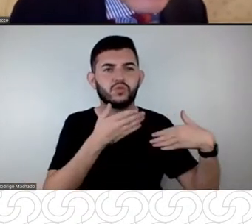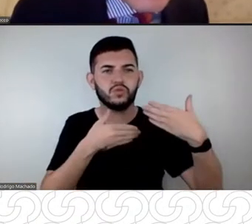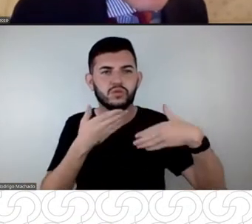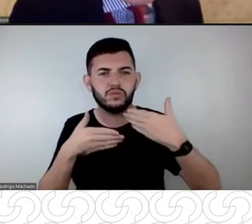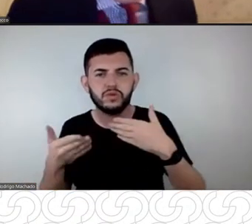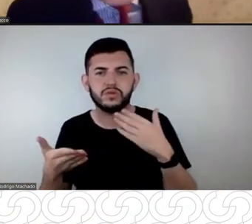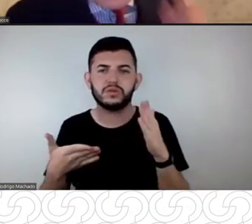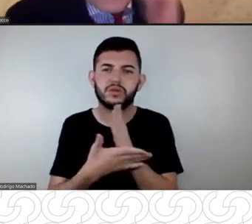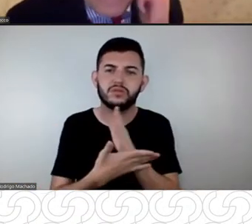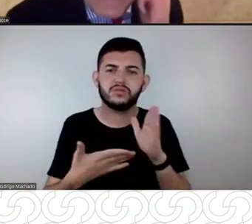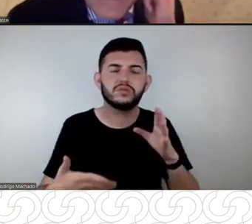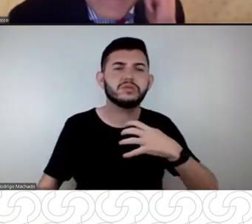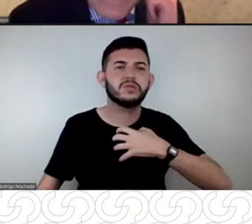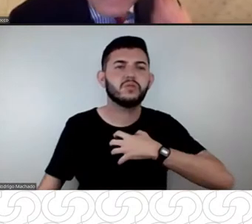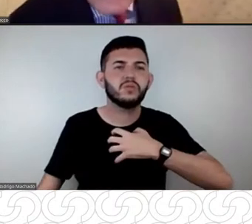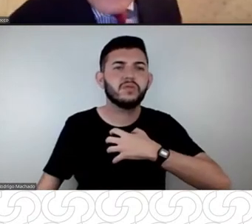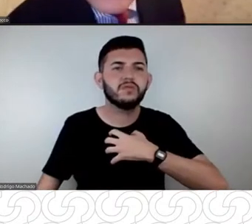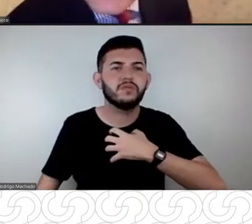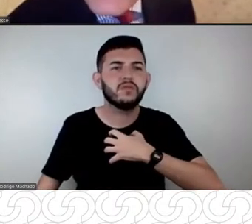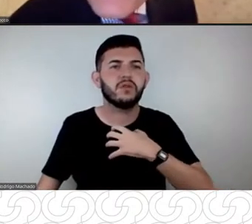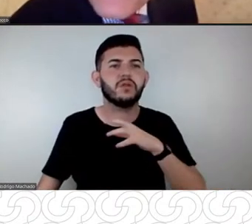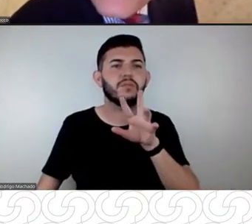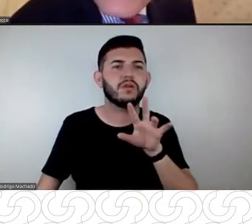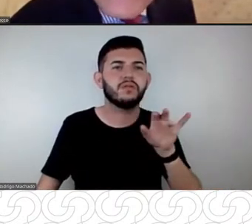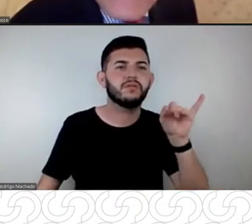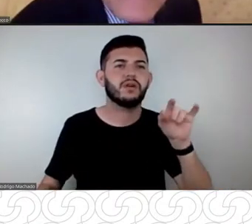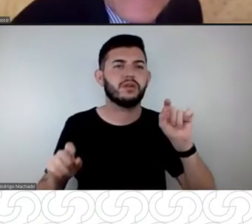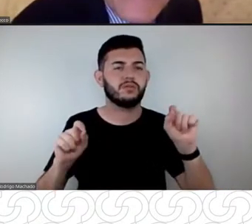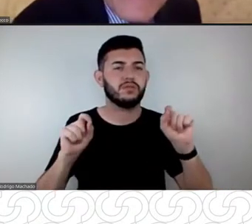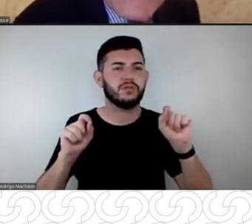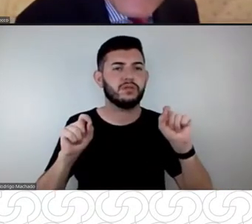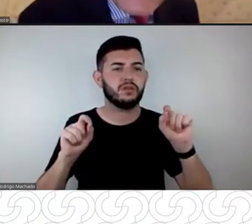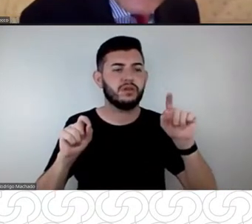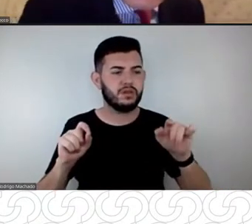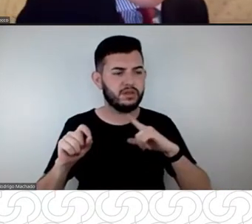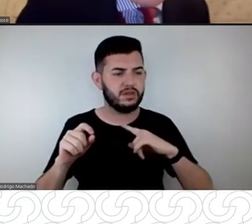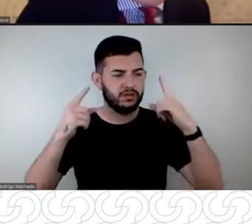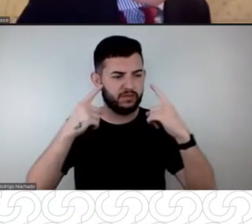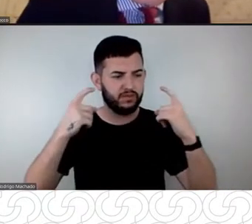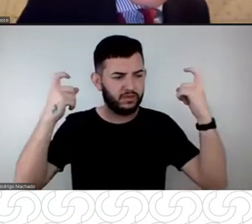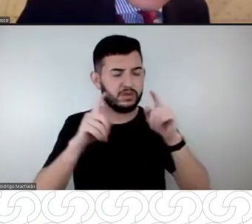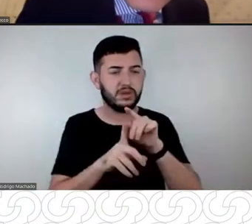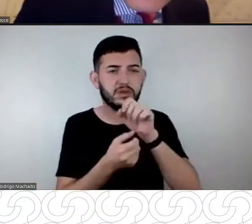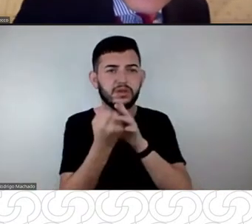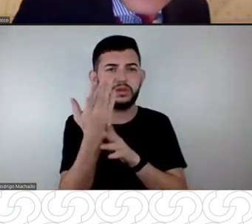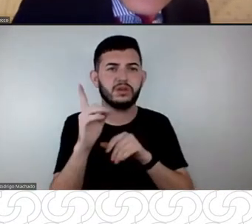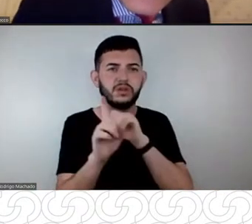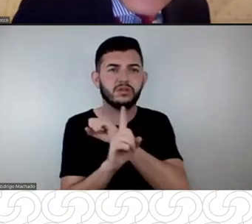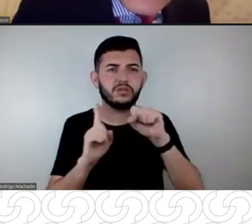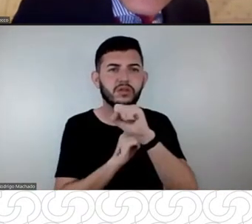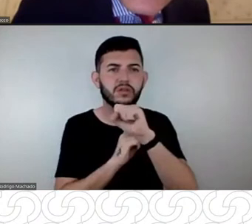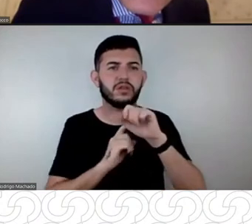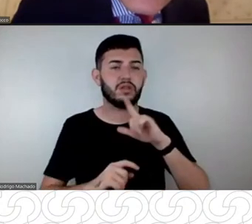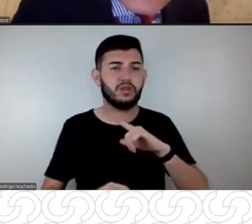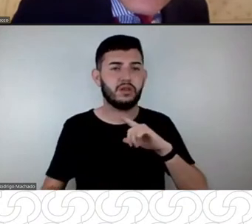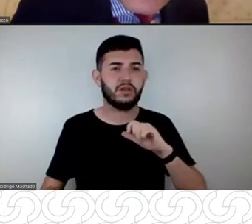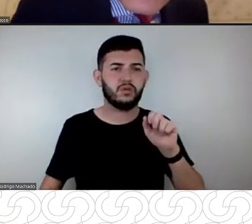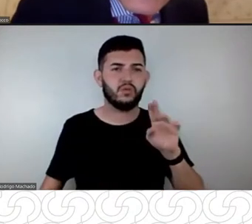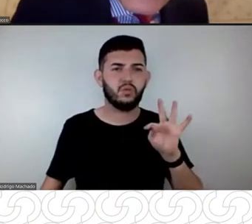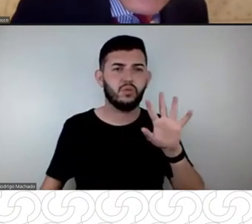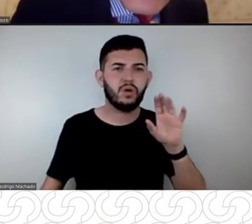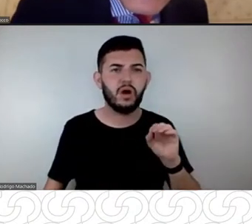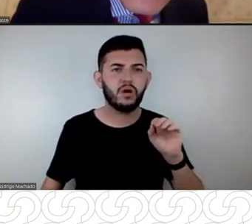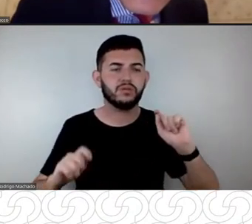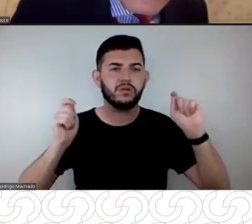forma, foram instalados a partir da violência, geraram sociedades com alto componente de violência. E